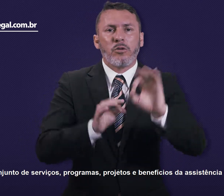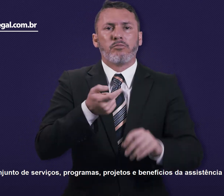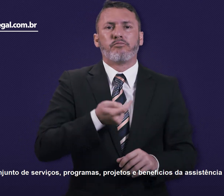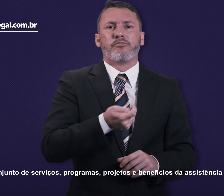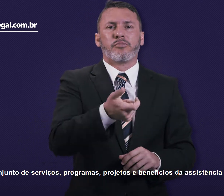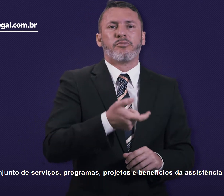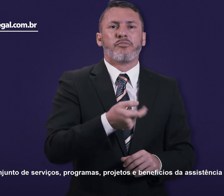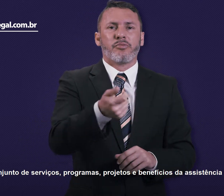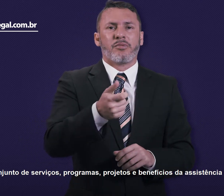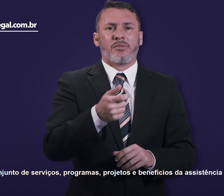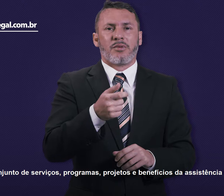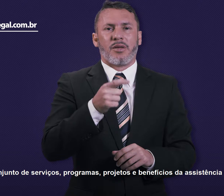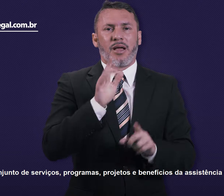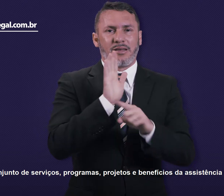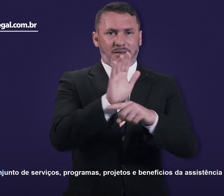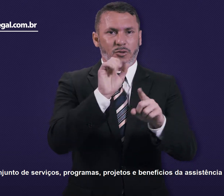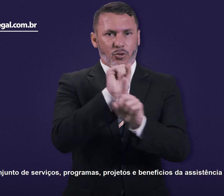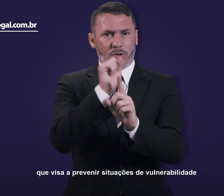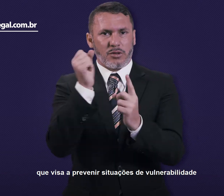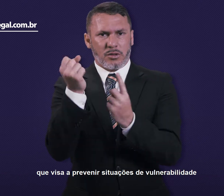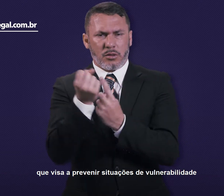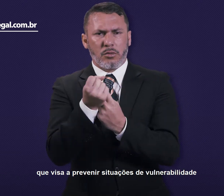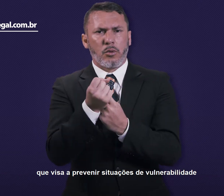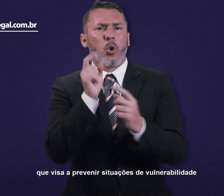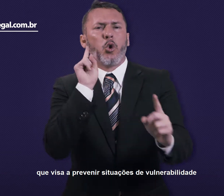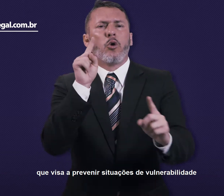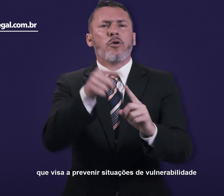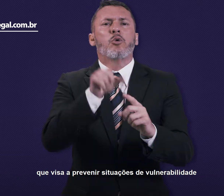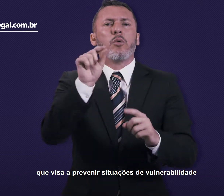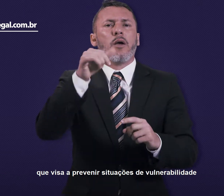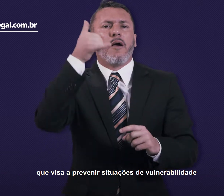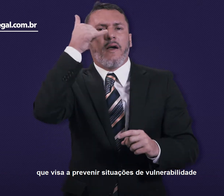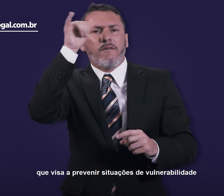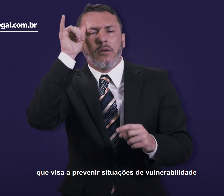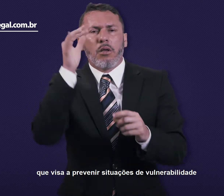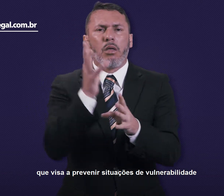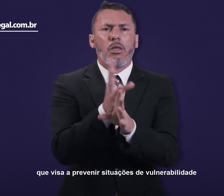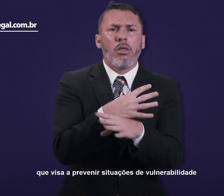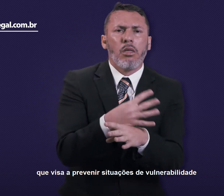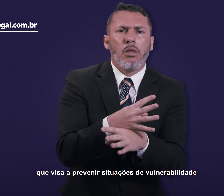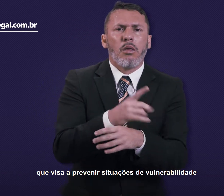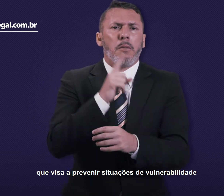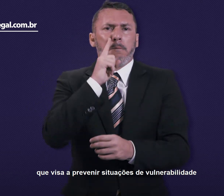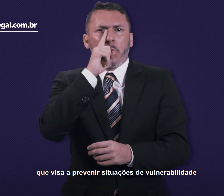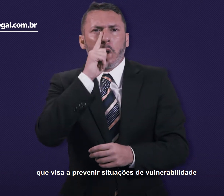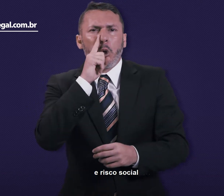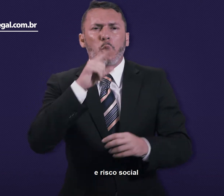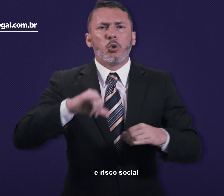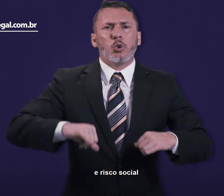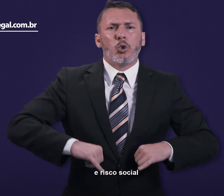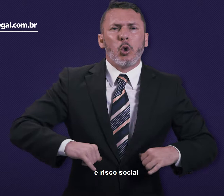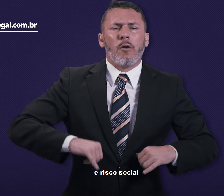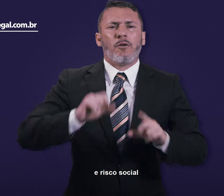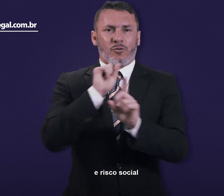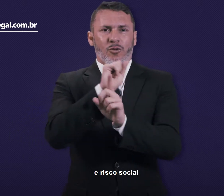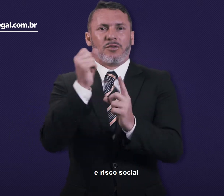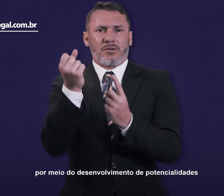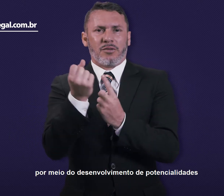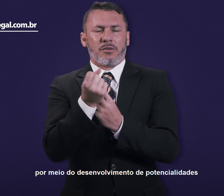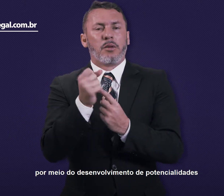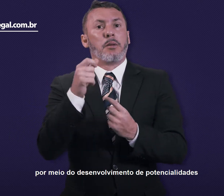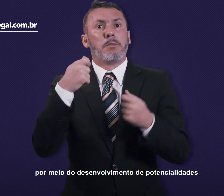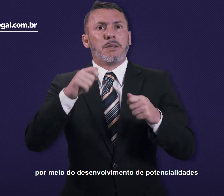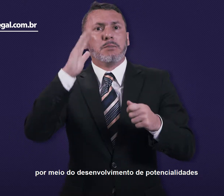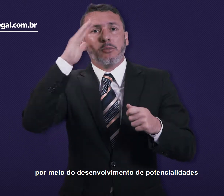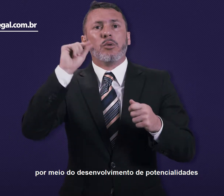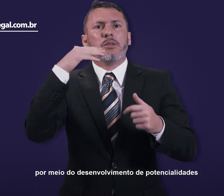e benefícios da assistência social que visa a prevenir situações de vulnerabilidade e risco social